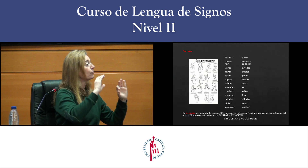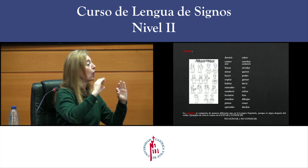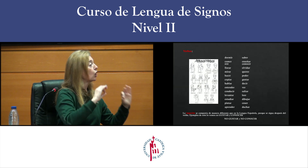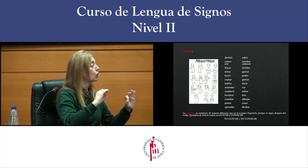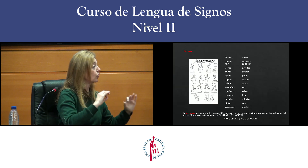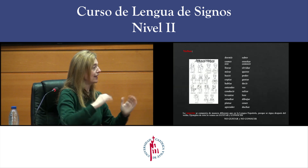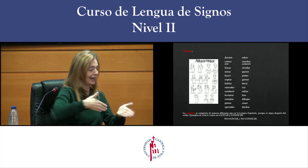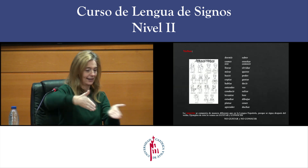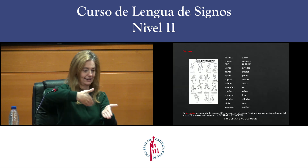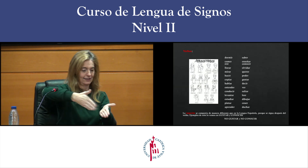cocinar